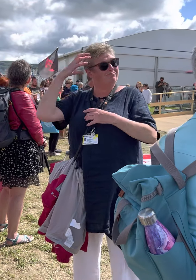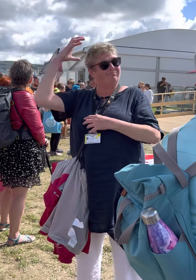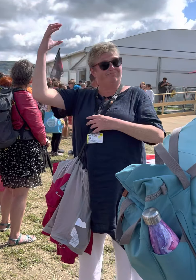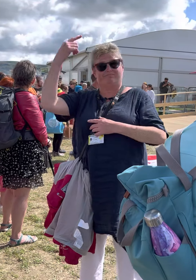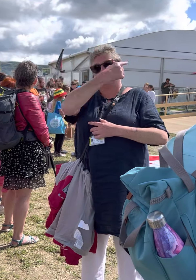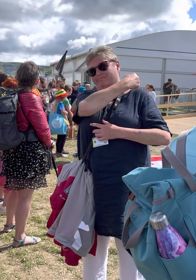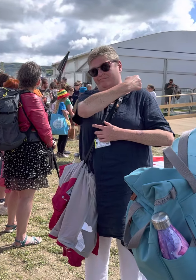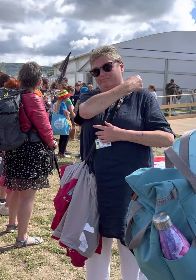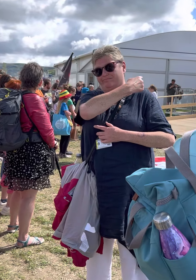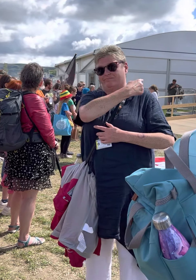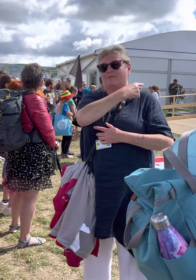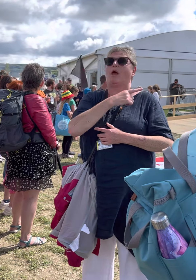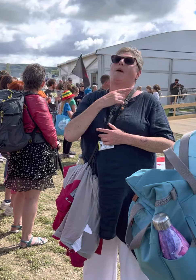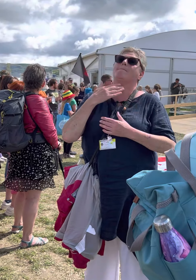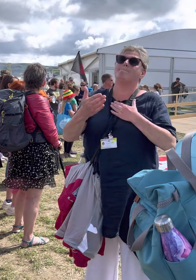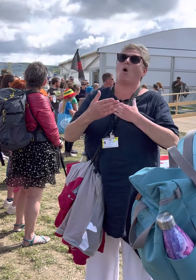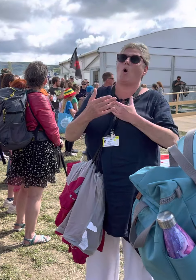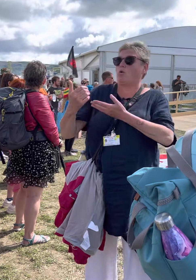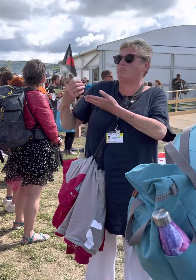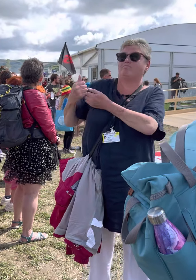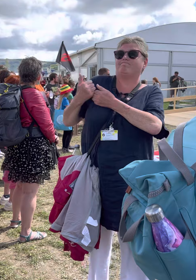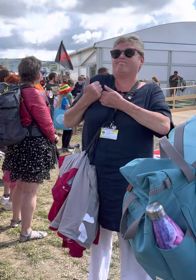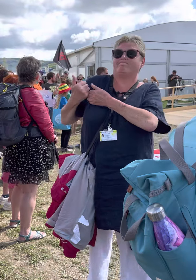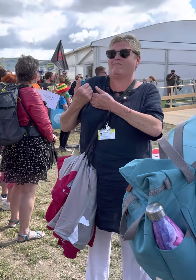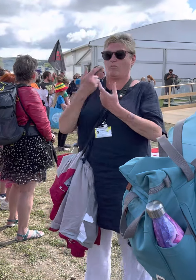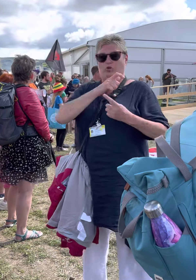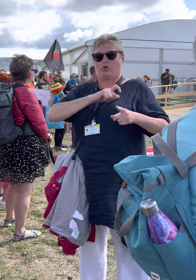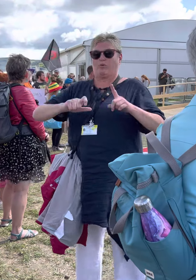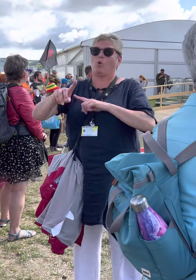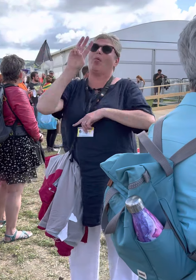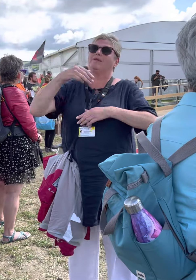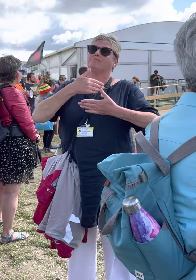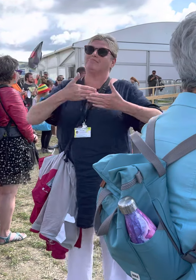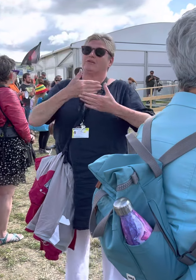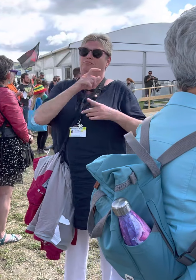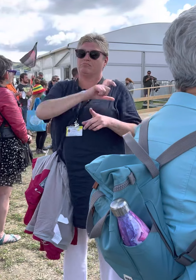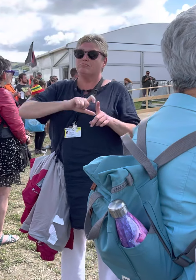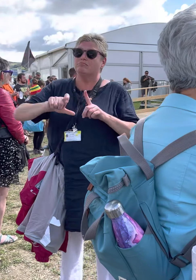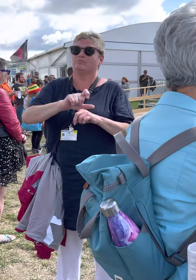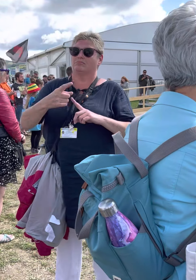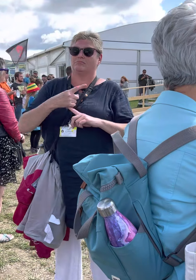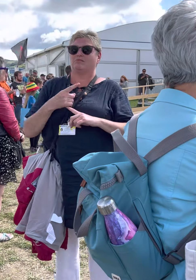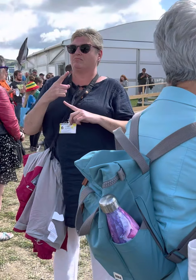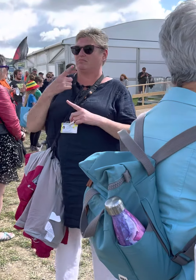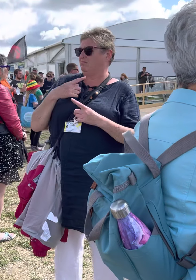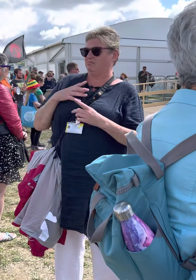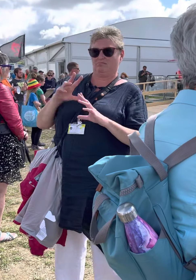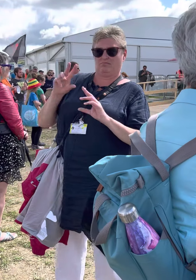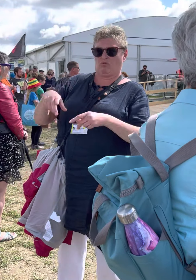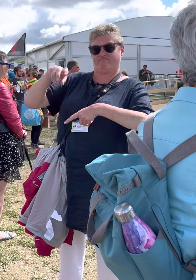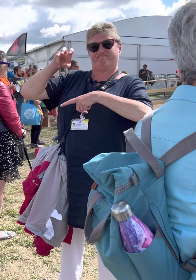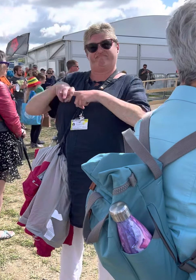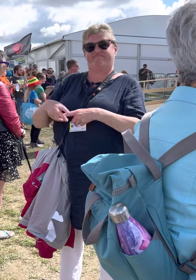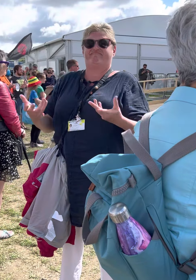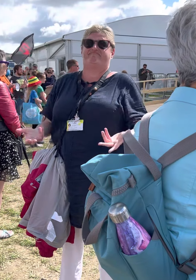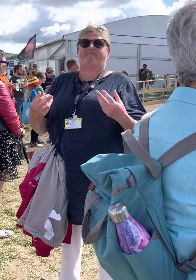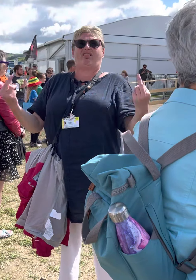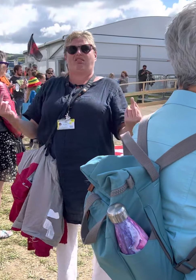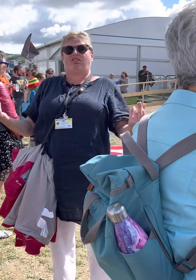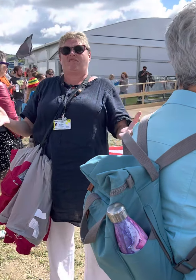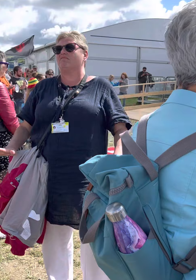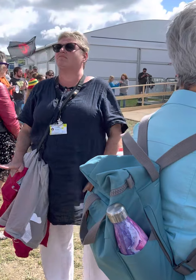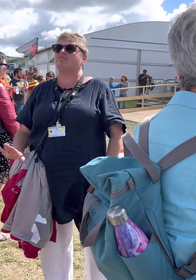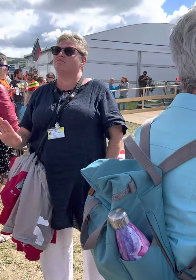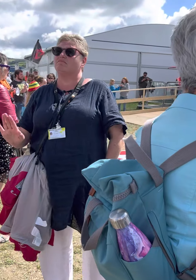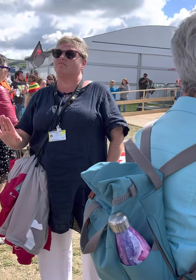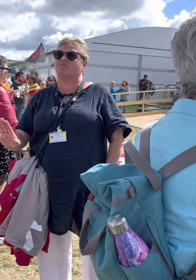Llywodraeth i roi mwy o cymorth i ni fel cymunedau Cymraeg i peidio eistedd ar y pen ola, i